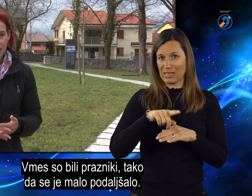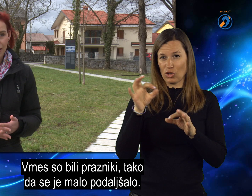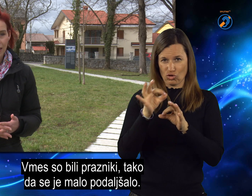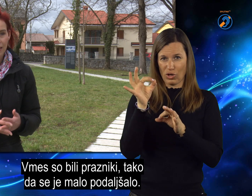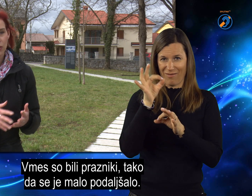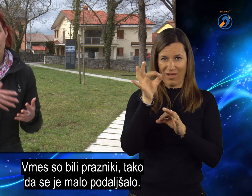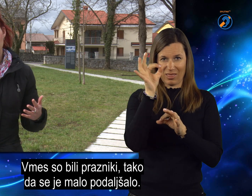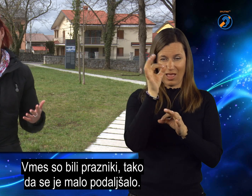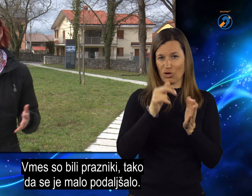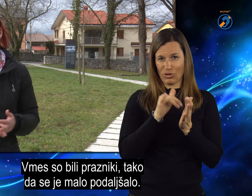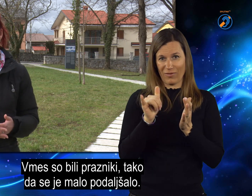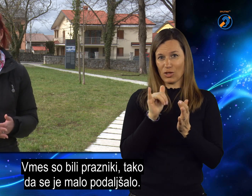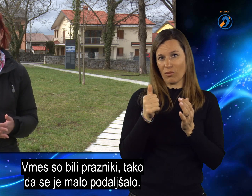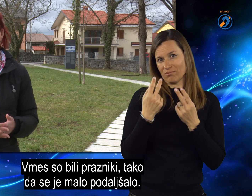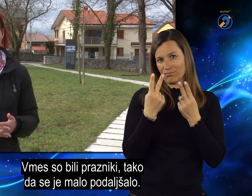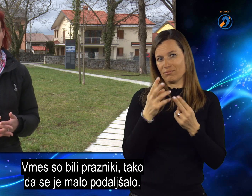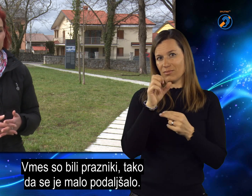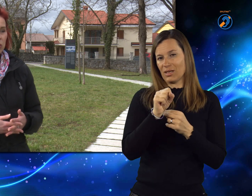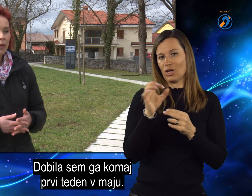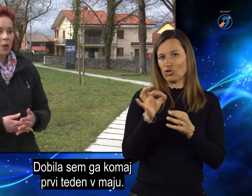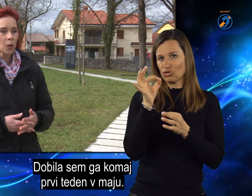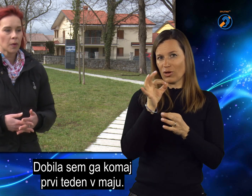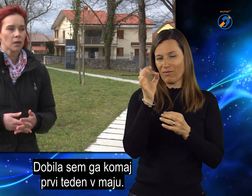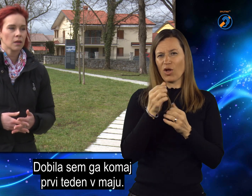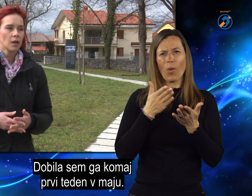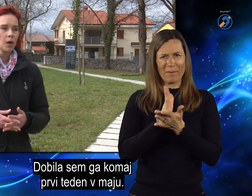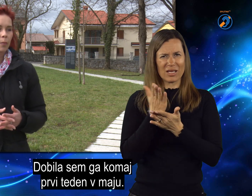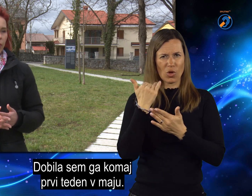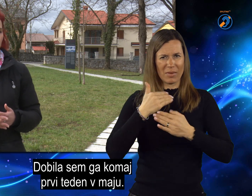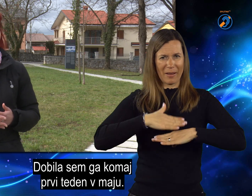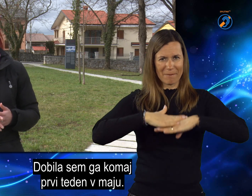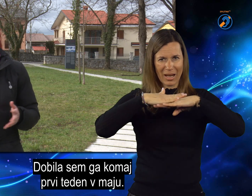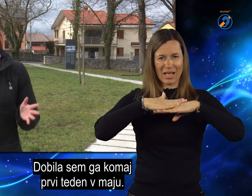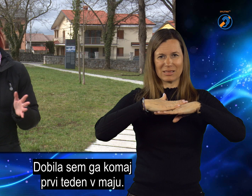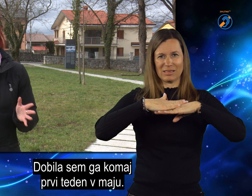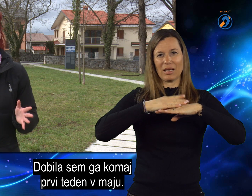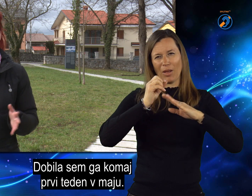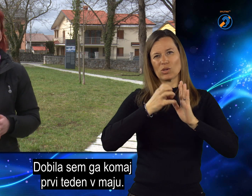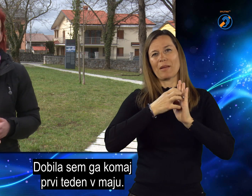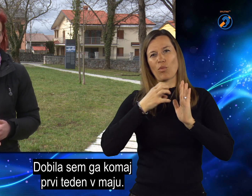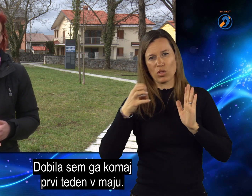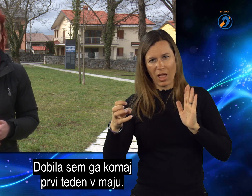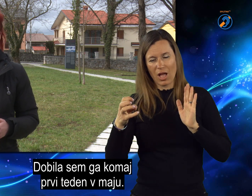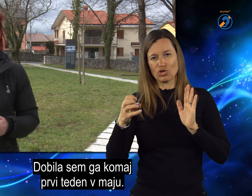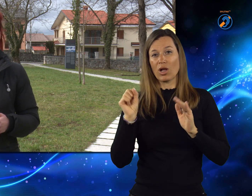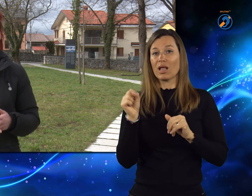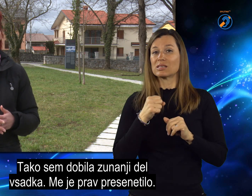bili prazniki, tako da se je malo podaljšano. Zato je bila komaj po 1 tednu v